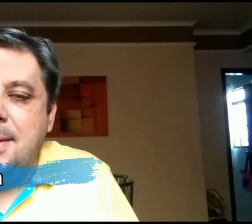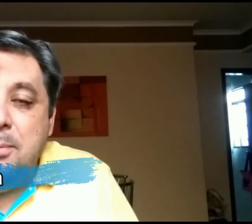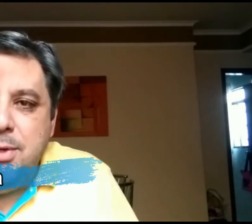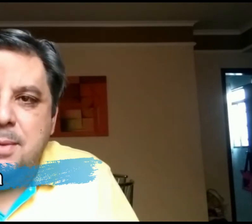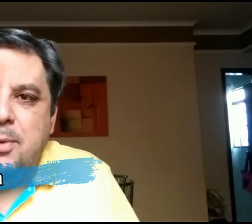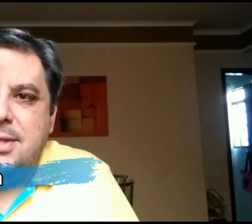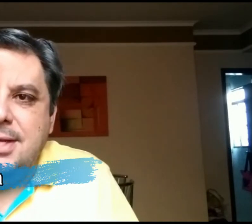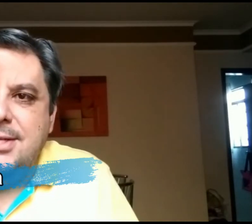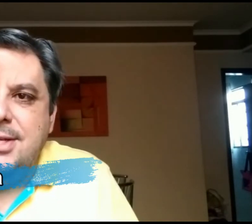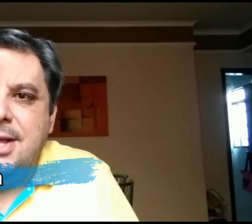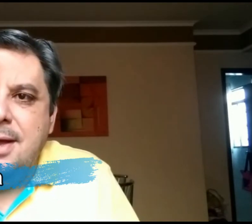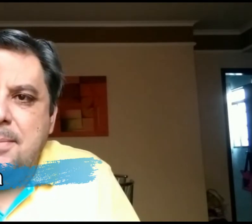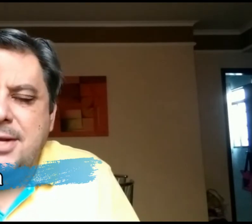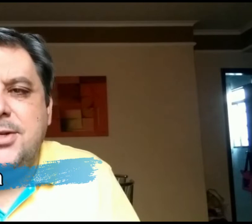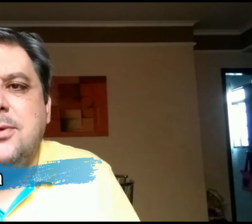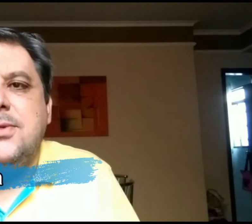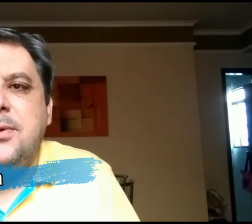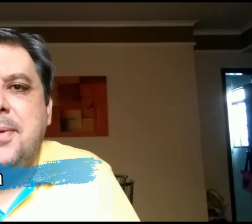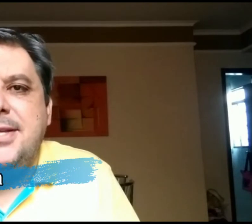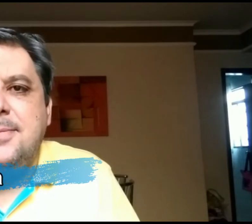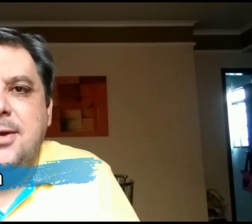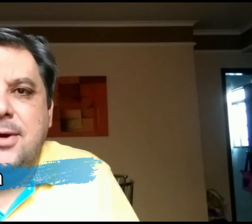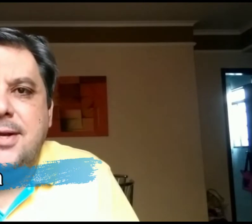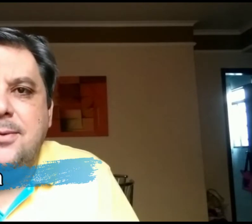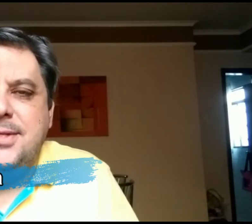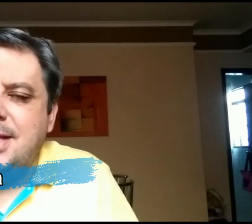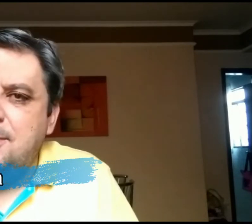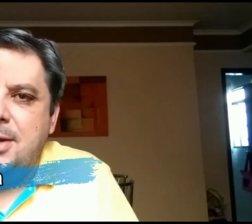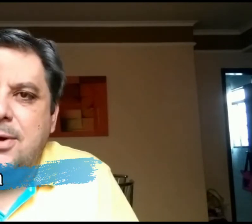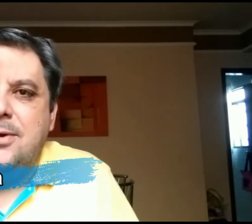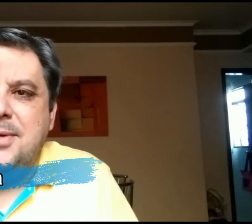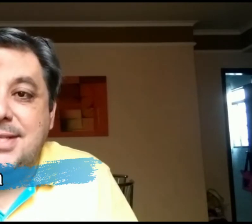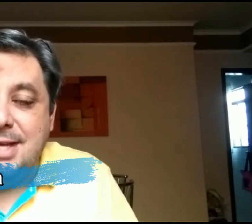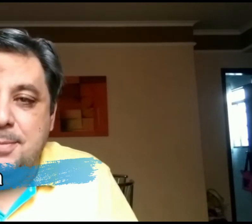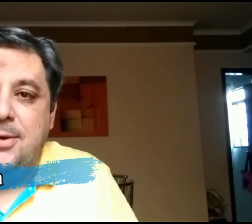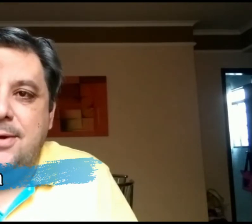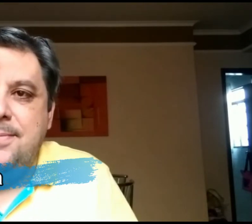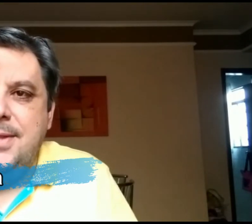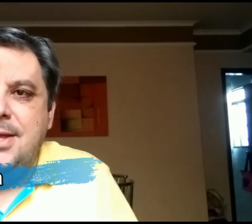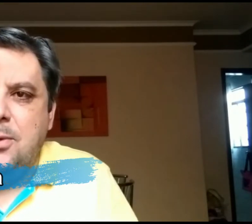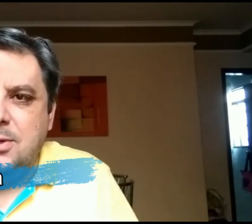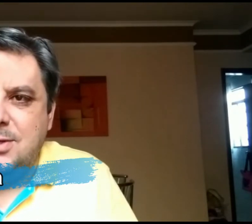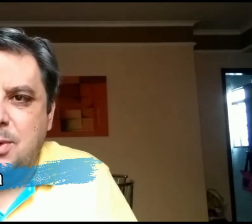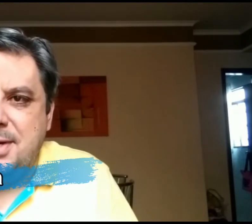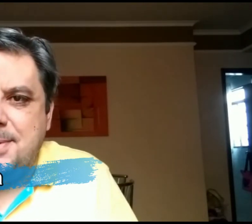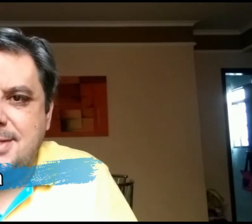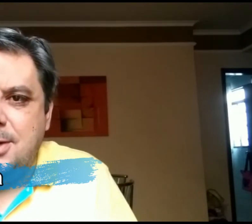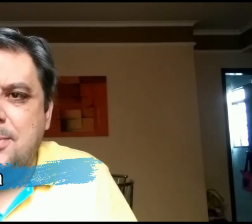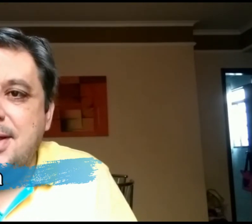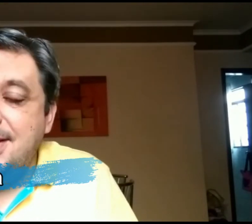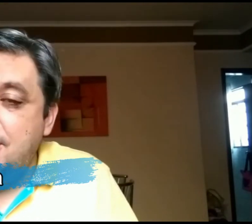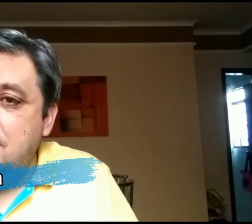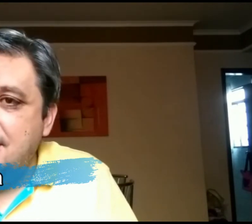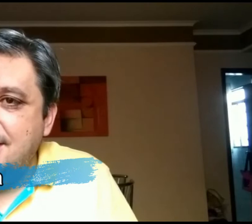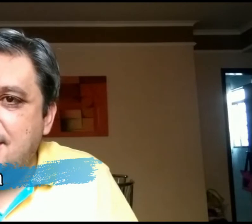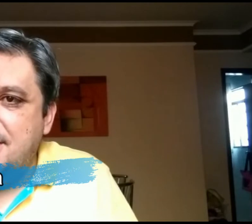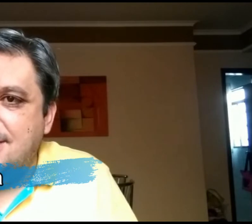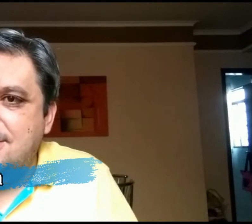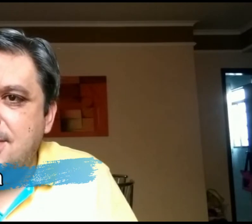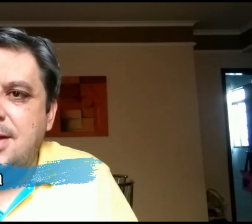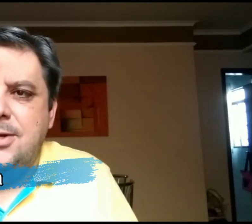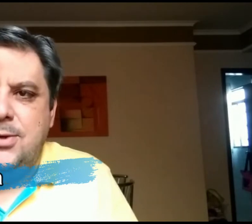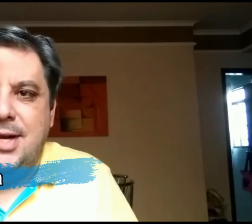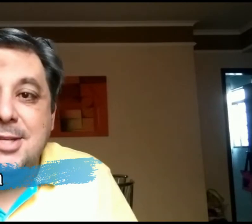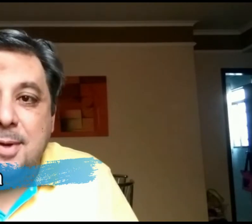opinião. Ela é muito importante para a gente construir um país melhor, um estado melhor, uma cidade melhor. Conto com a sua participação e um grande